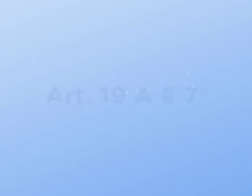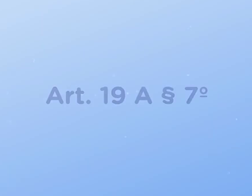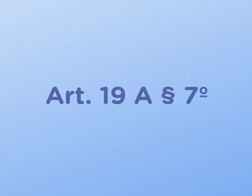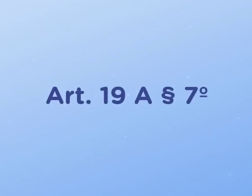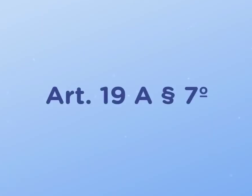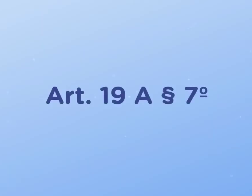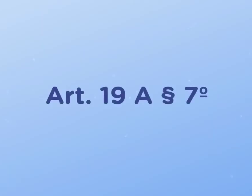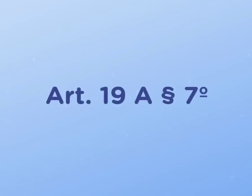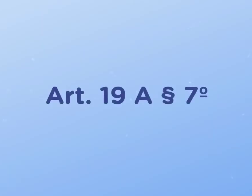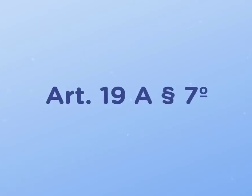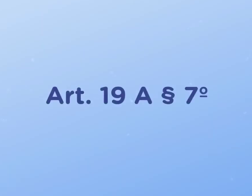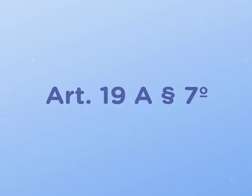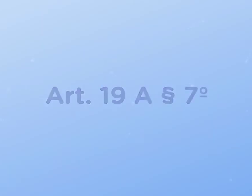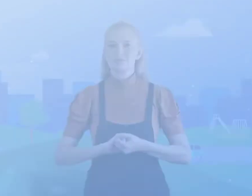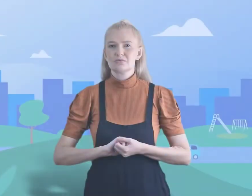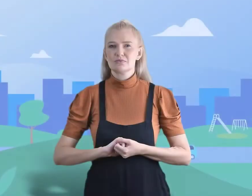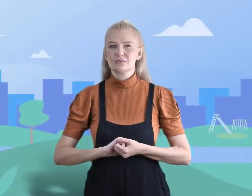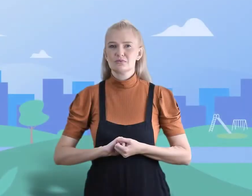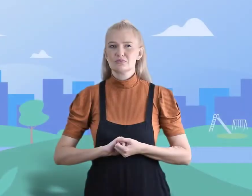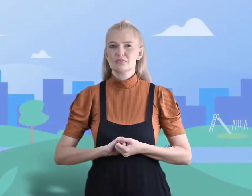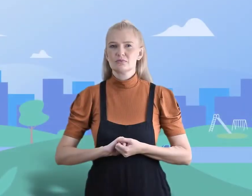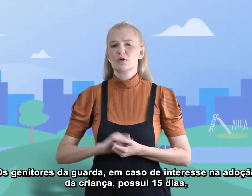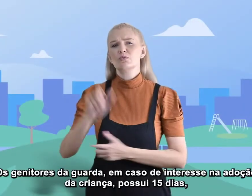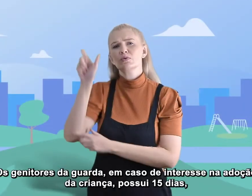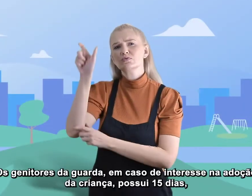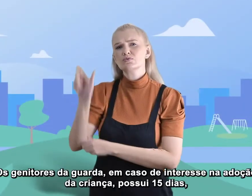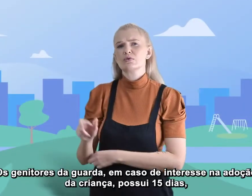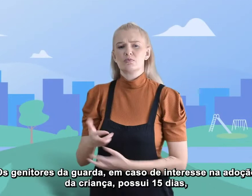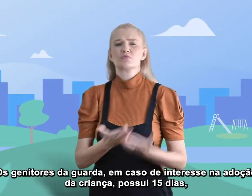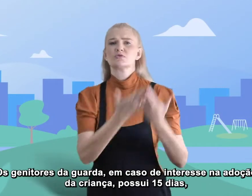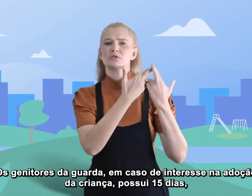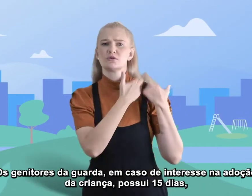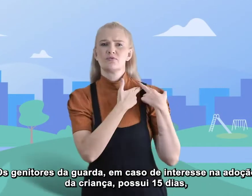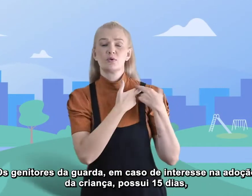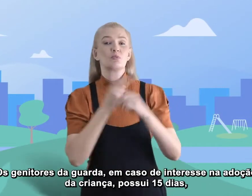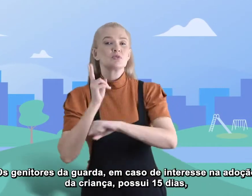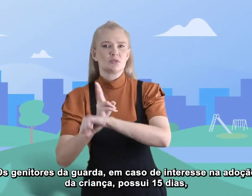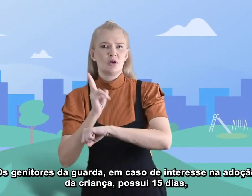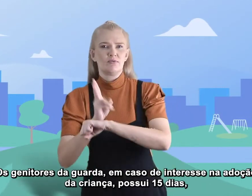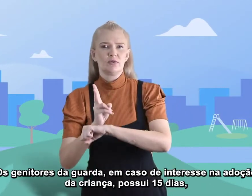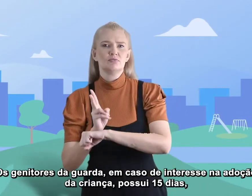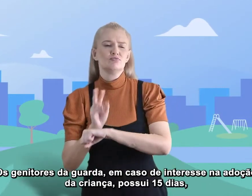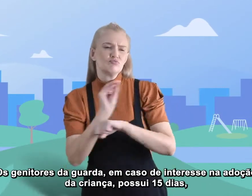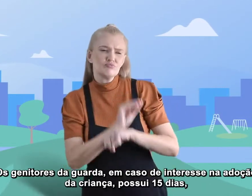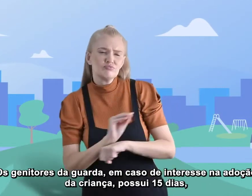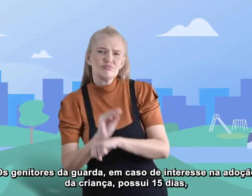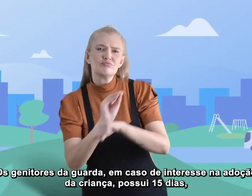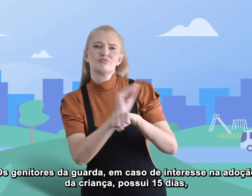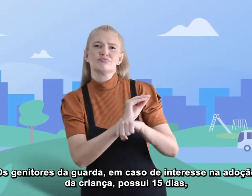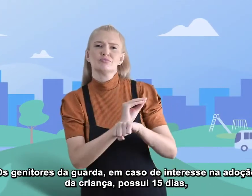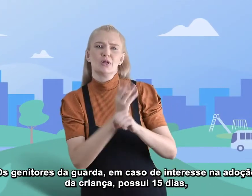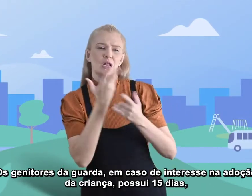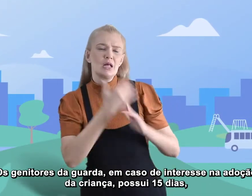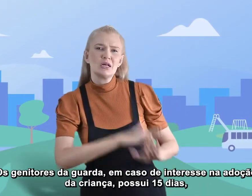Artigo 19A, parágrafo 7º. Os genitores da guarda, em caso de interesse na adoção da criança,